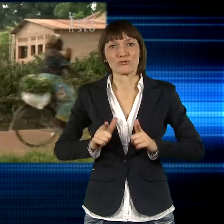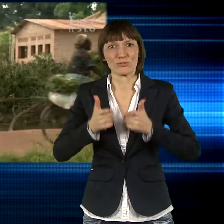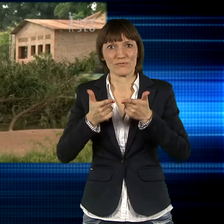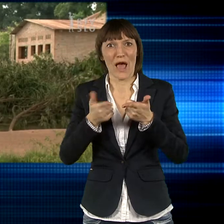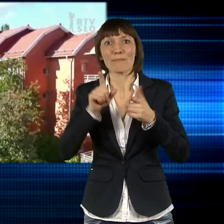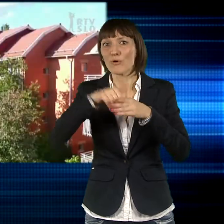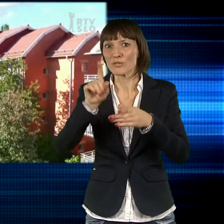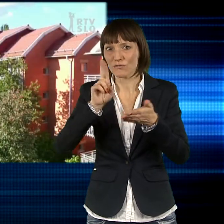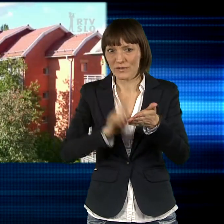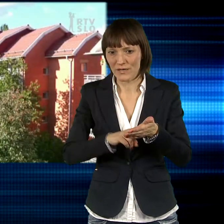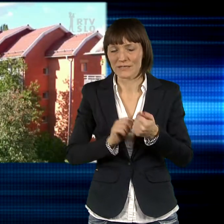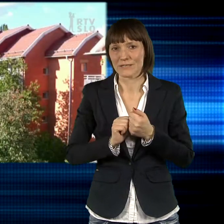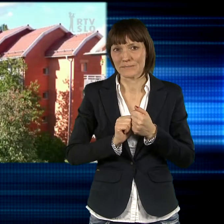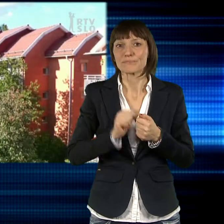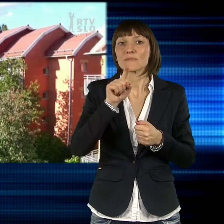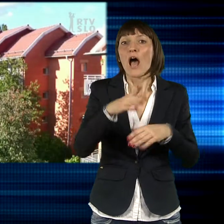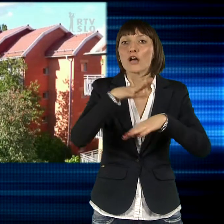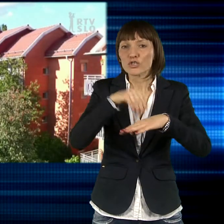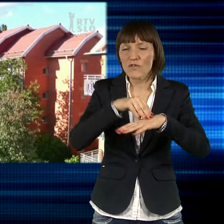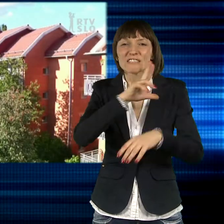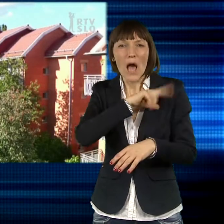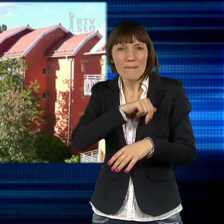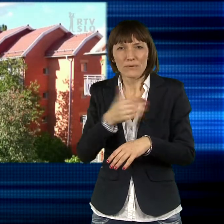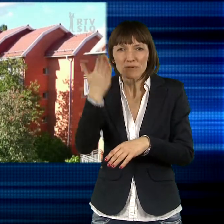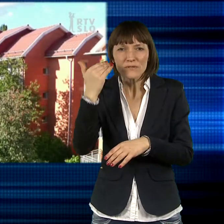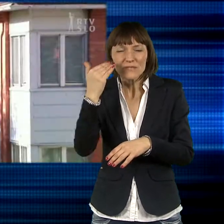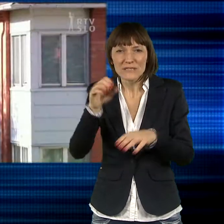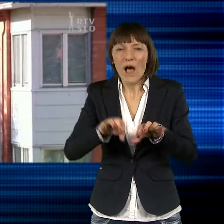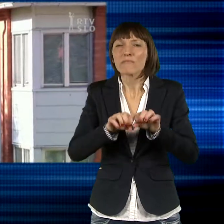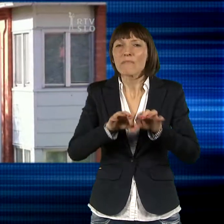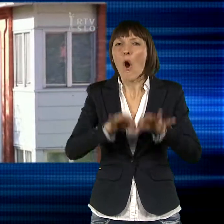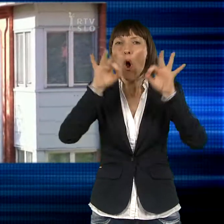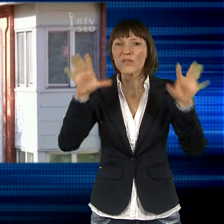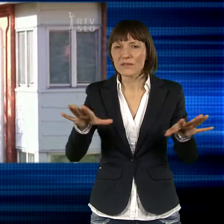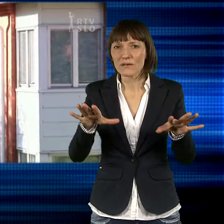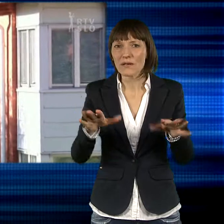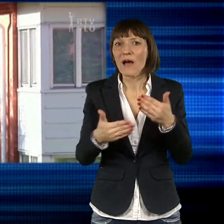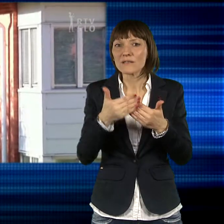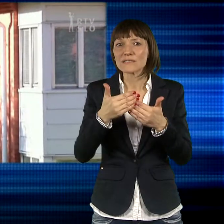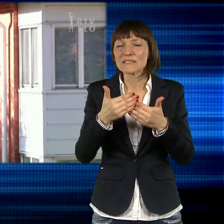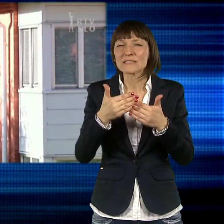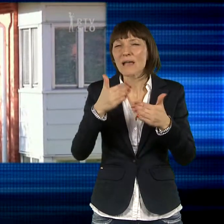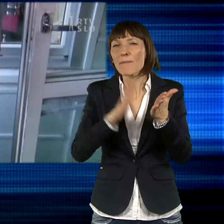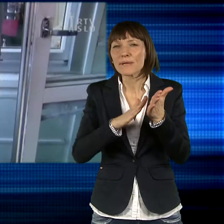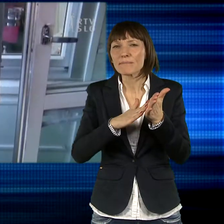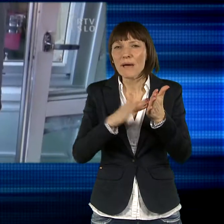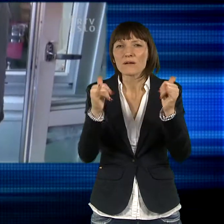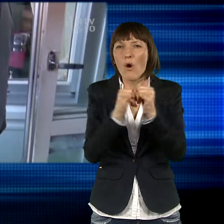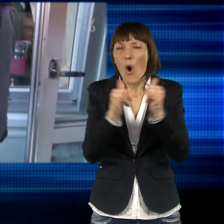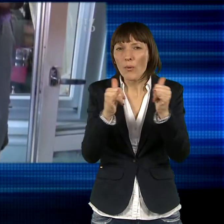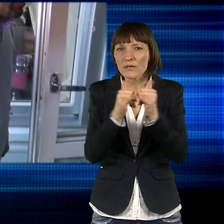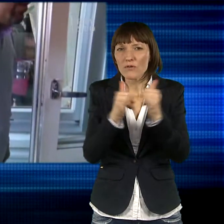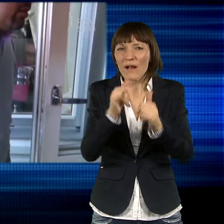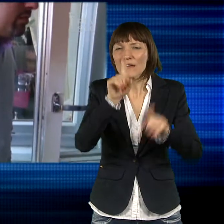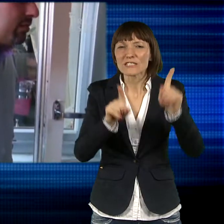red. Red je menda na Švedskem, kjer je policija v nedavno medijsko razkriti preiskavi za vsak primer oblikovala